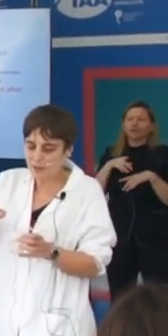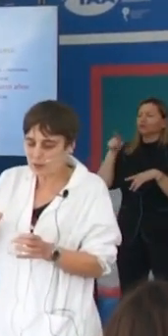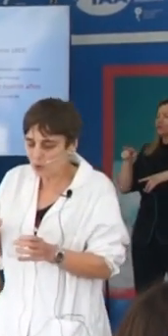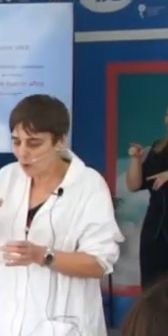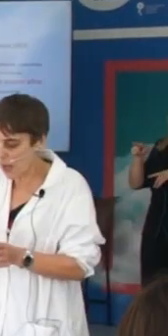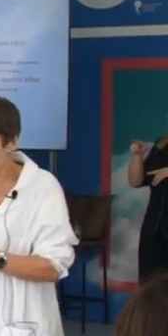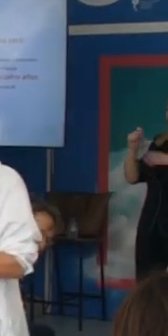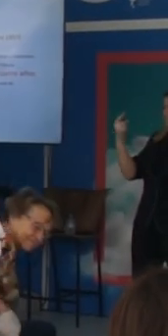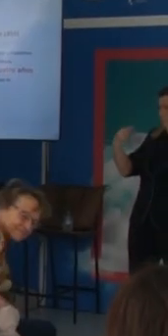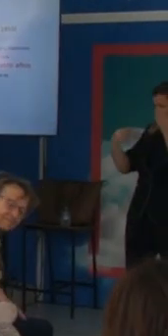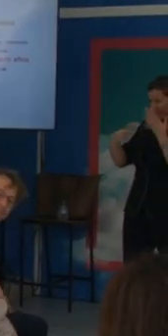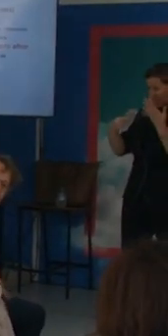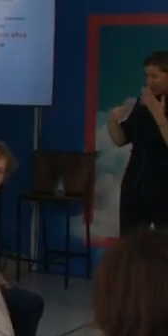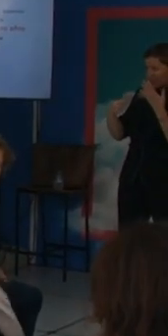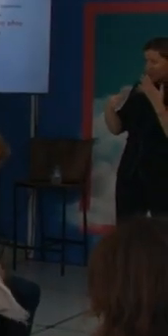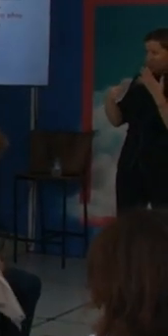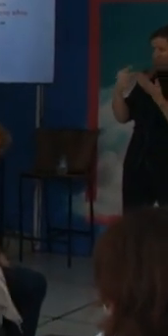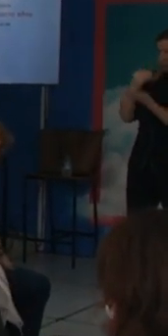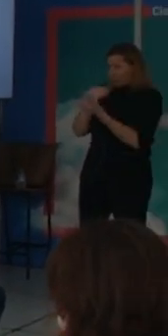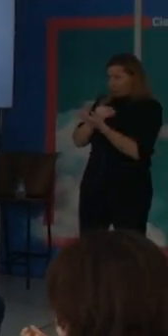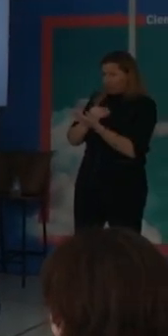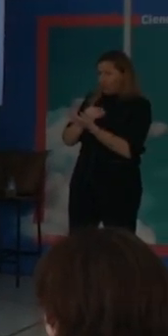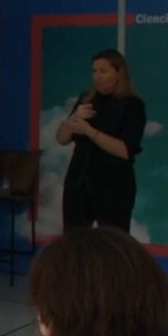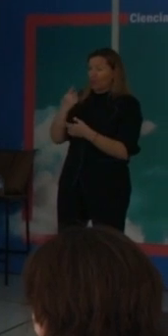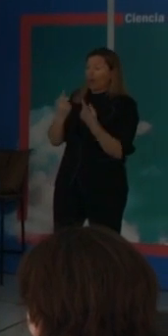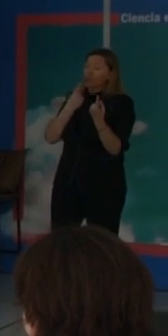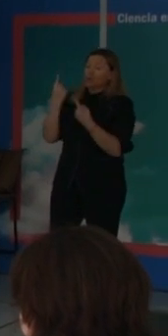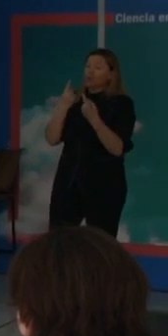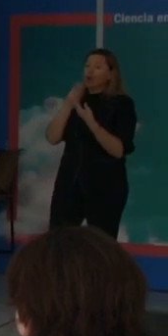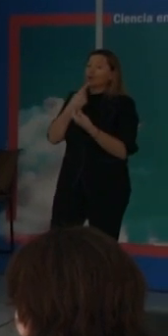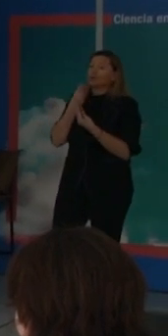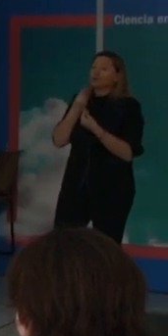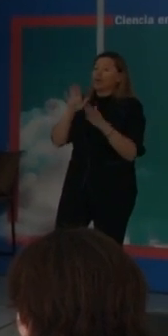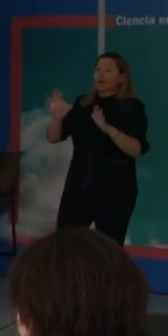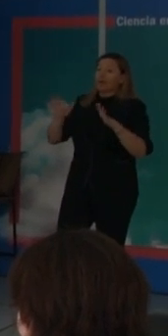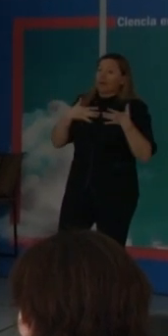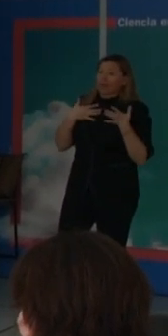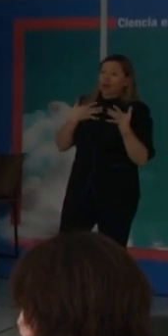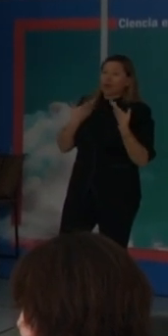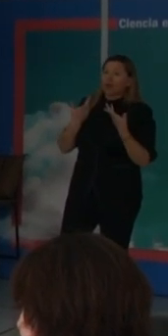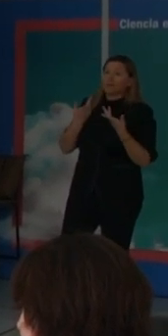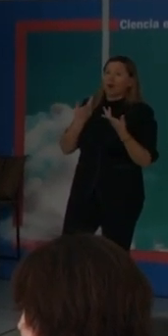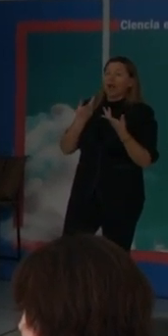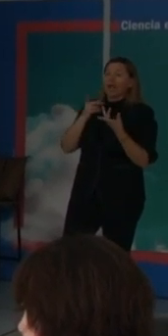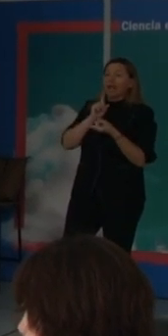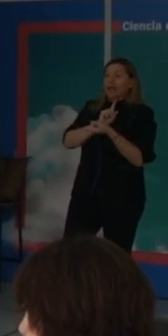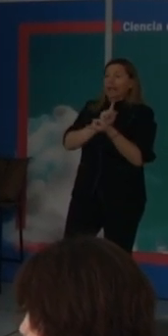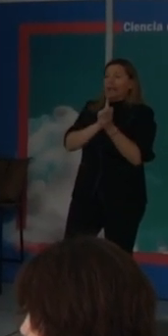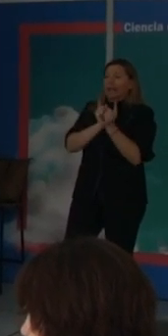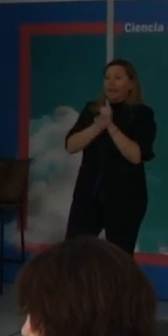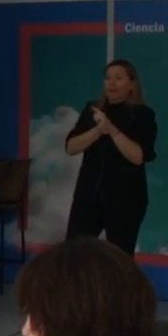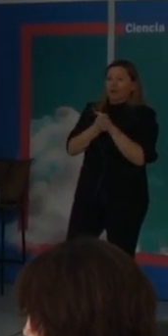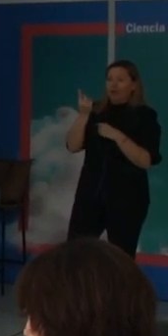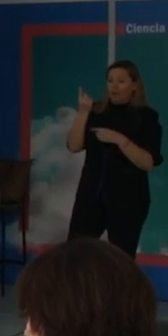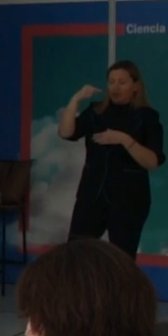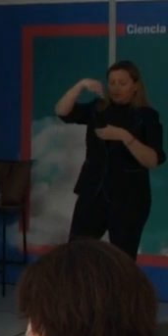sabes que cuando alguna sustancia reacciona, pues se produce en cambio, en la materia. Puedes meter el dedito y mira